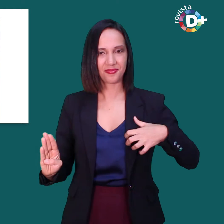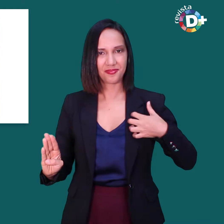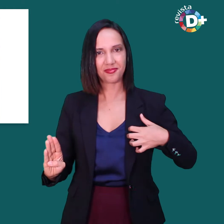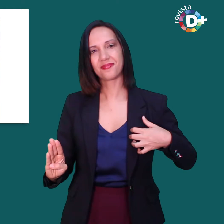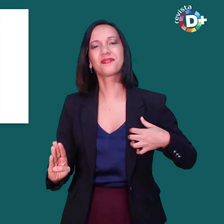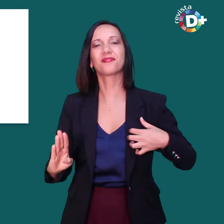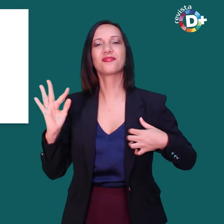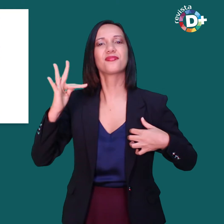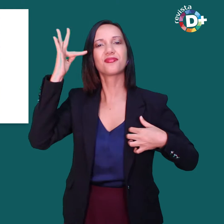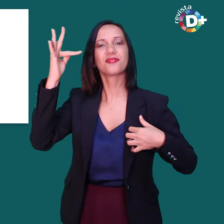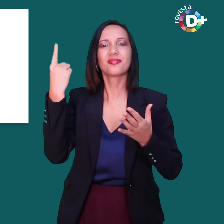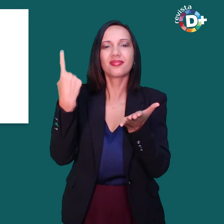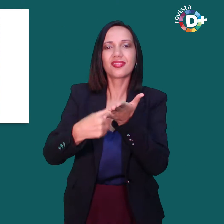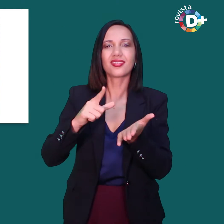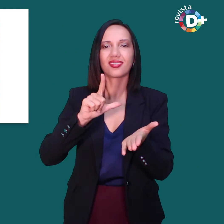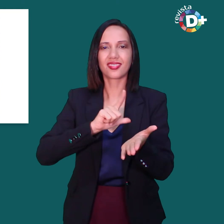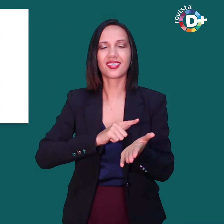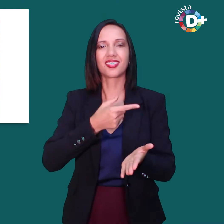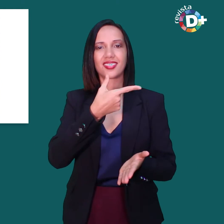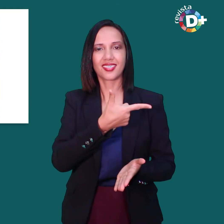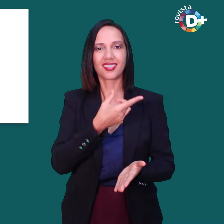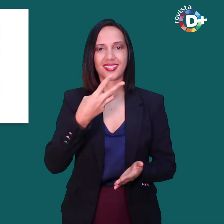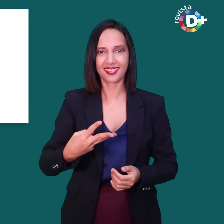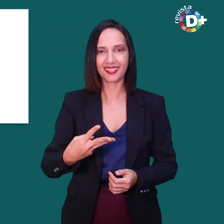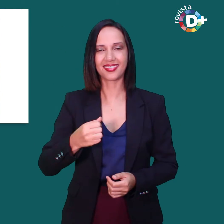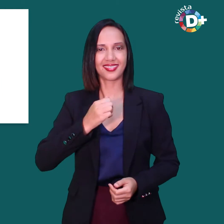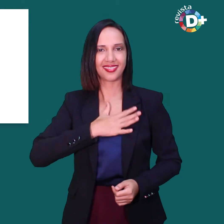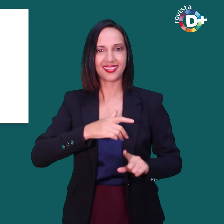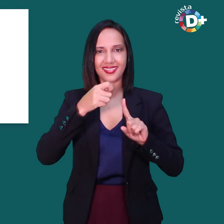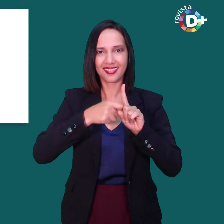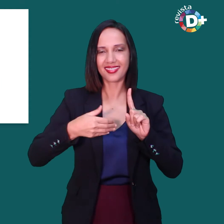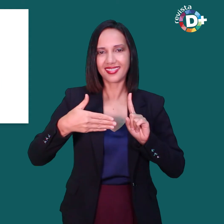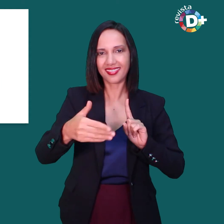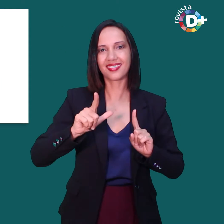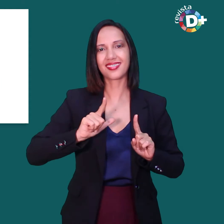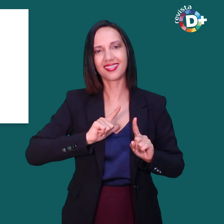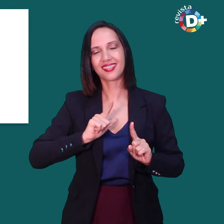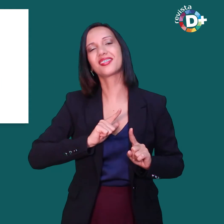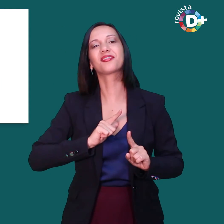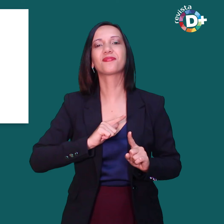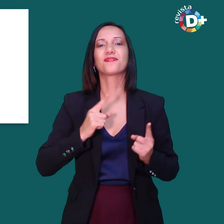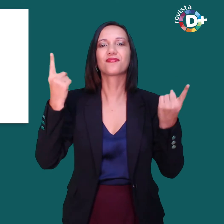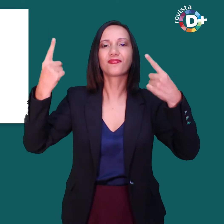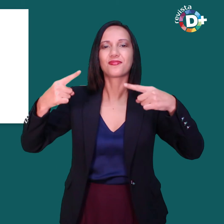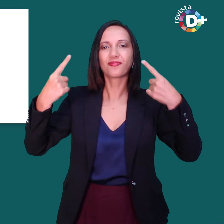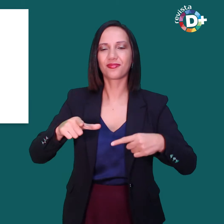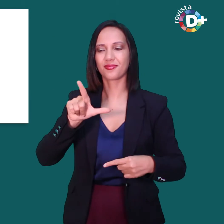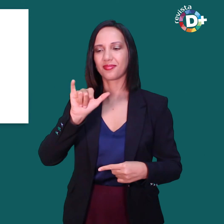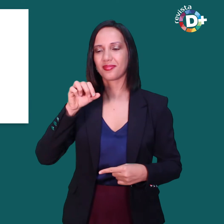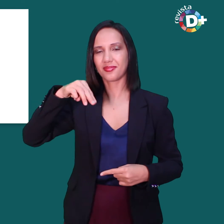reencontro marcado a partir do dia 23 de agosto, quando terão início os Jogos Parapan-Americanos de Lima, Peru.